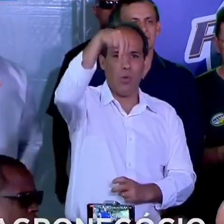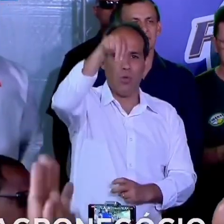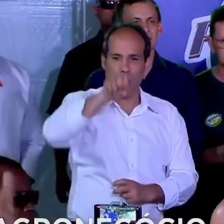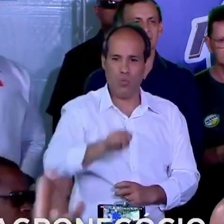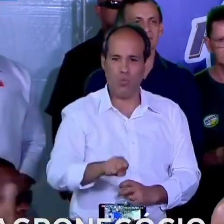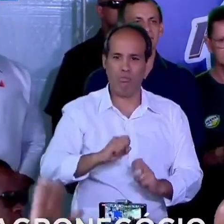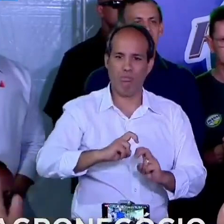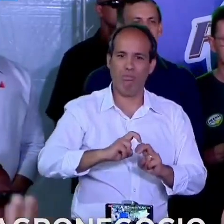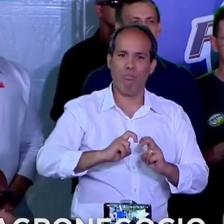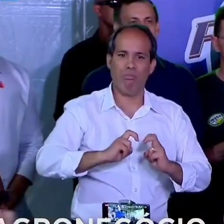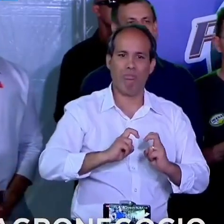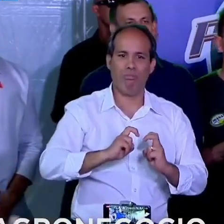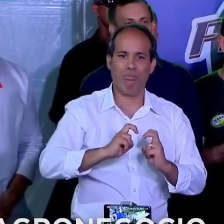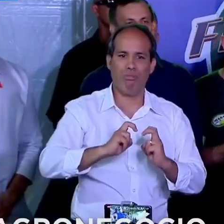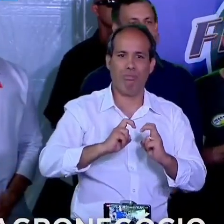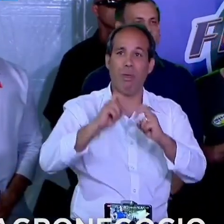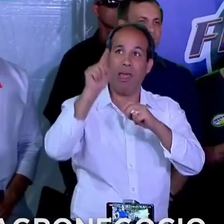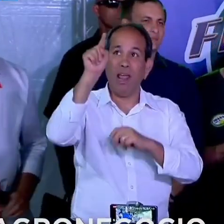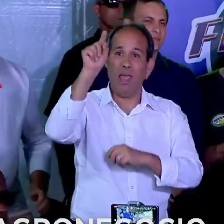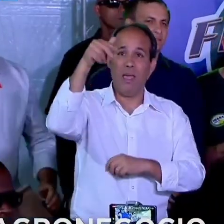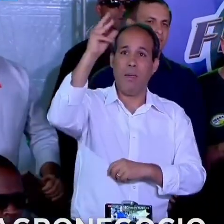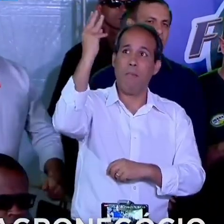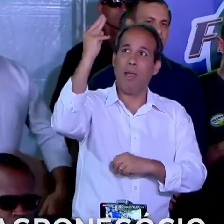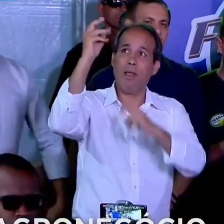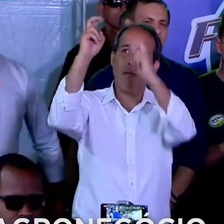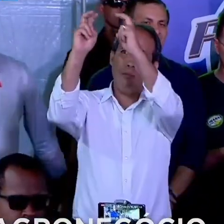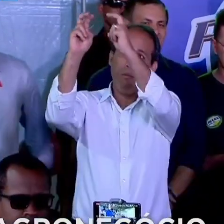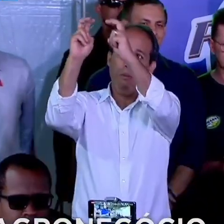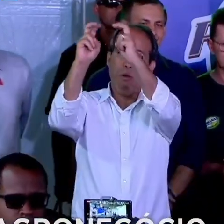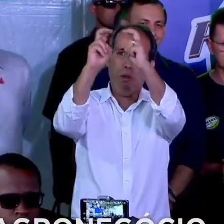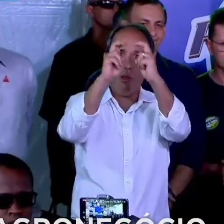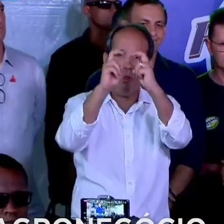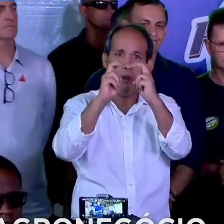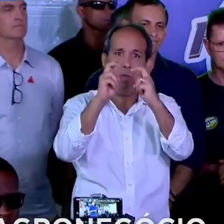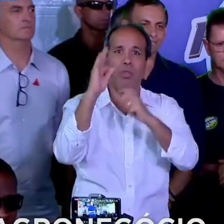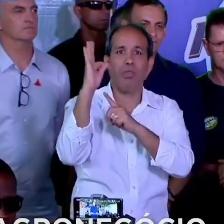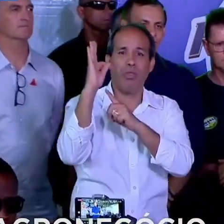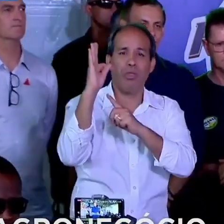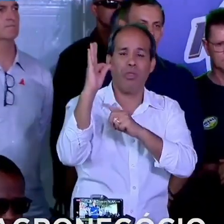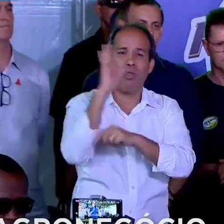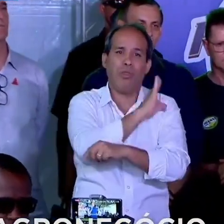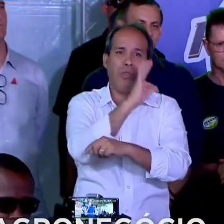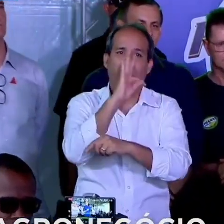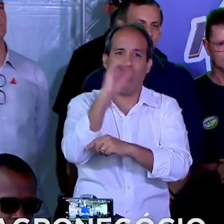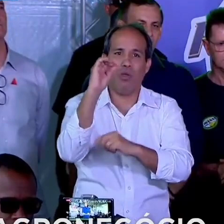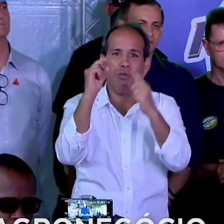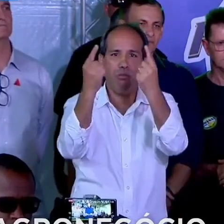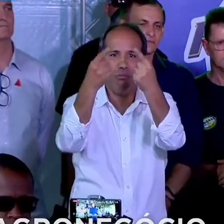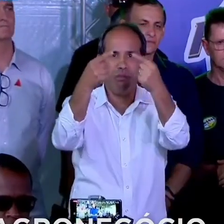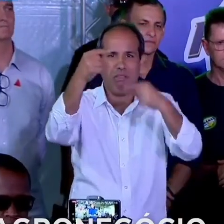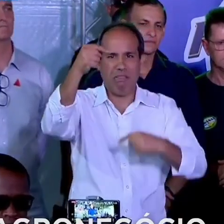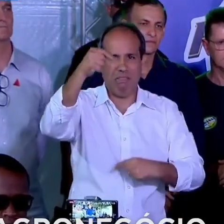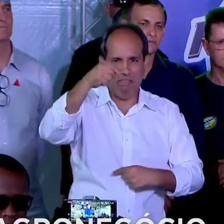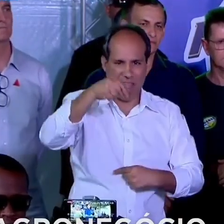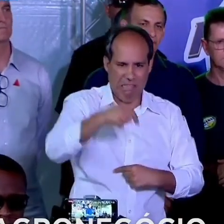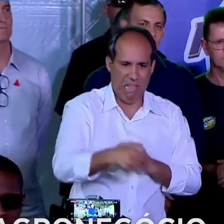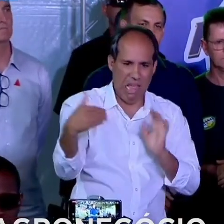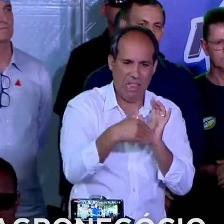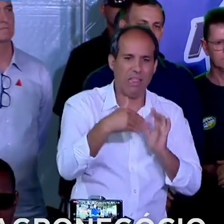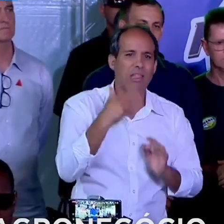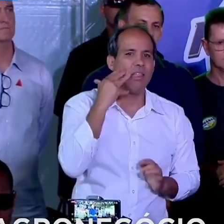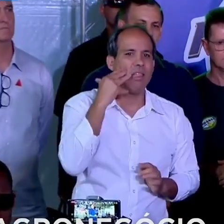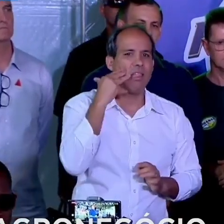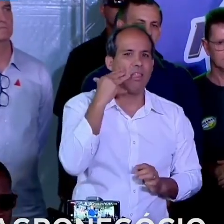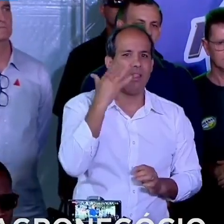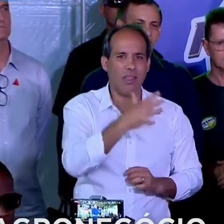que nasce lá no Maranhão, passa por Tocantins, permeia Goiás e encerra-se aqui no Porto de